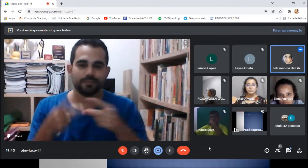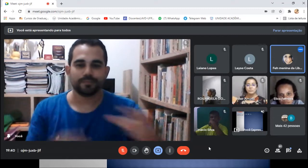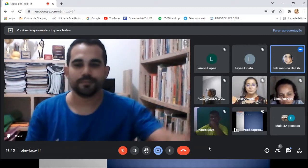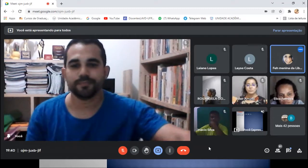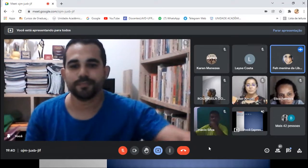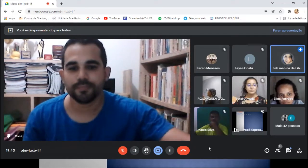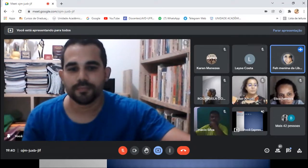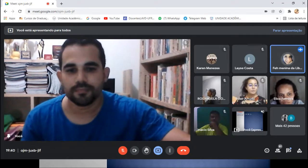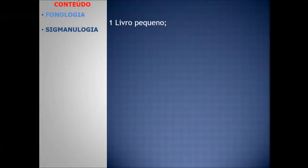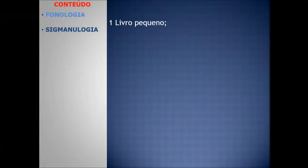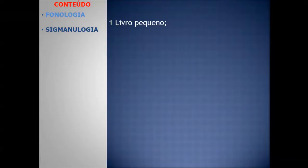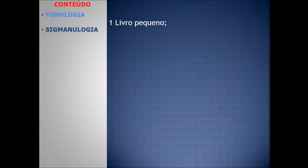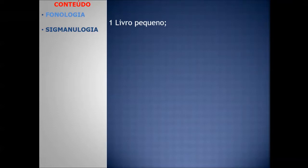Por exemplo, um pequeno livro.